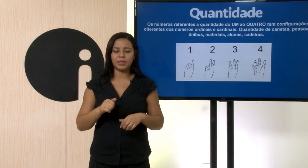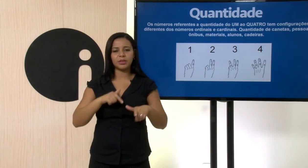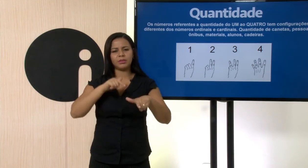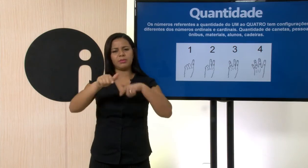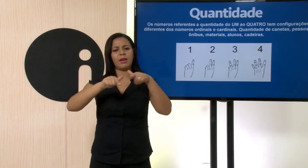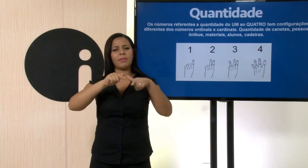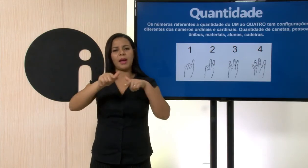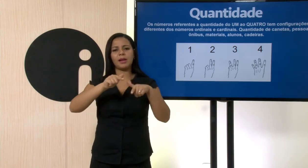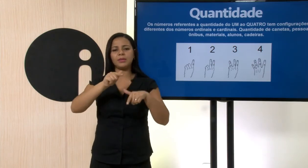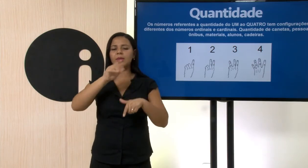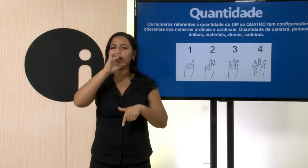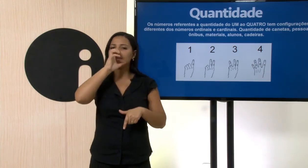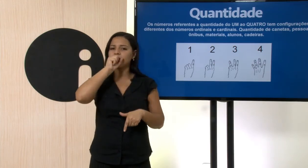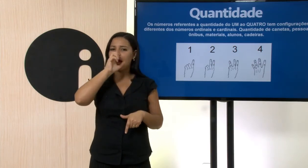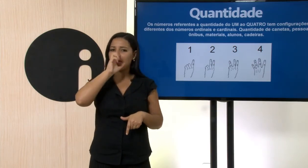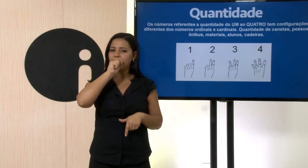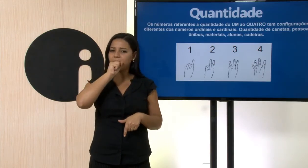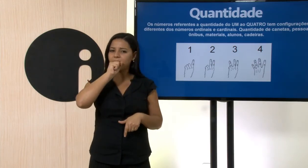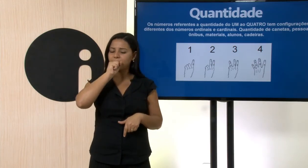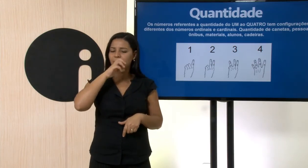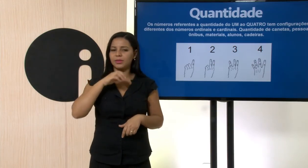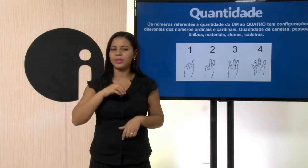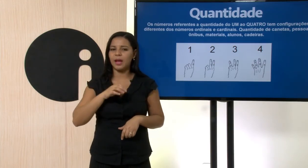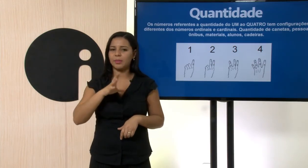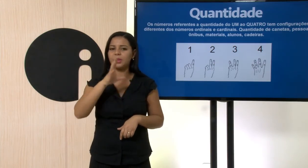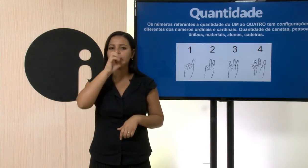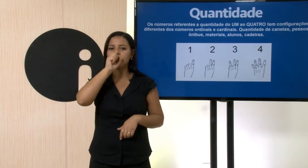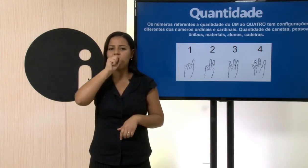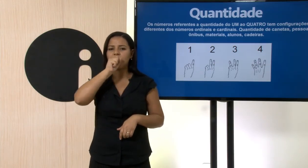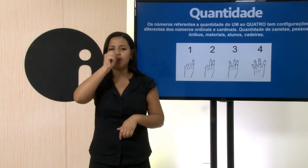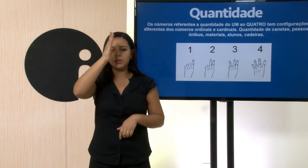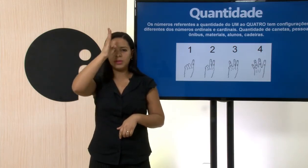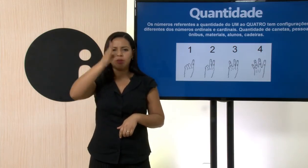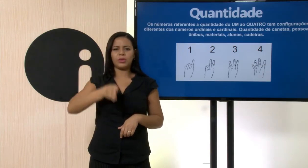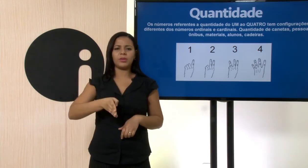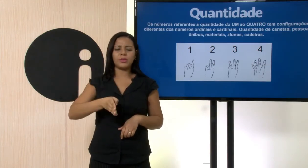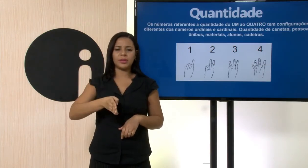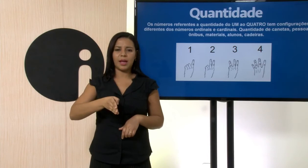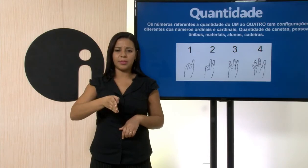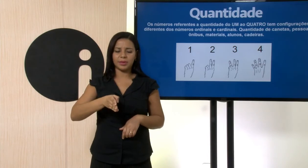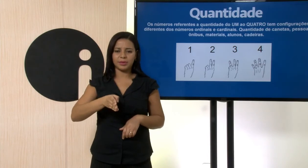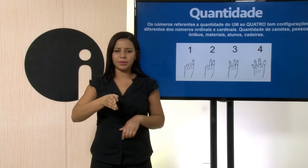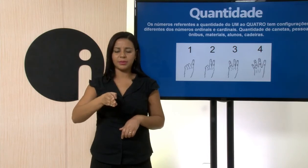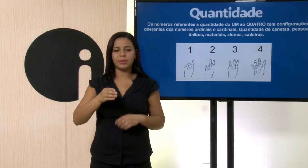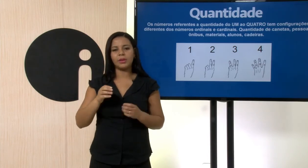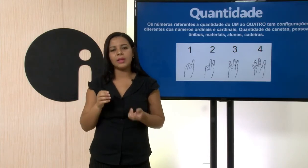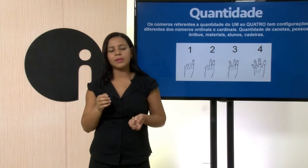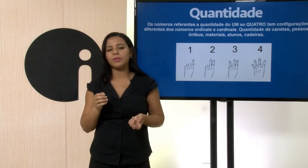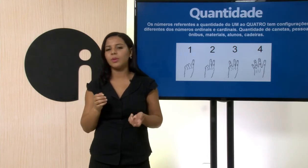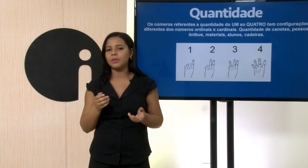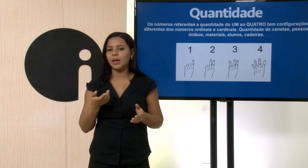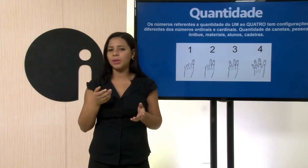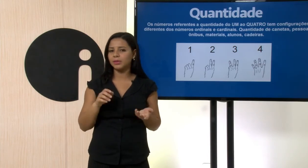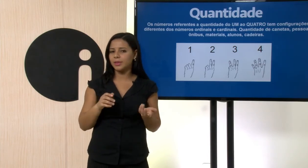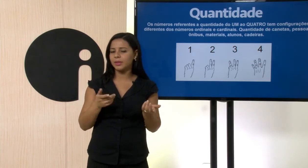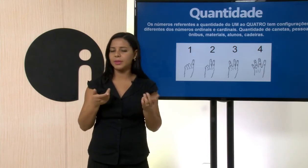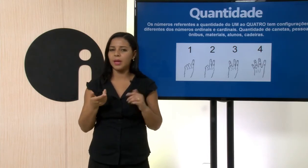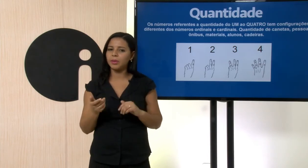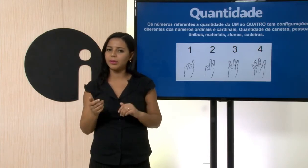Novamente, trabalho sábado, sinal de sábado, todos os sábados. Se for um sábado sim, um sábado